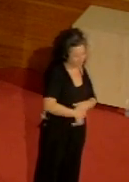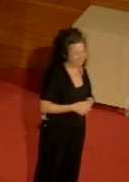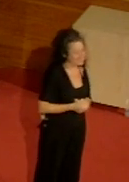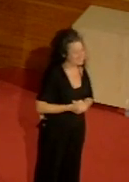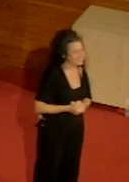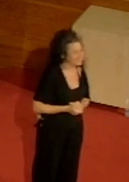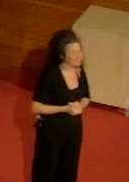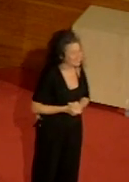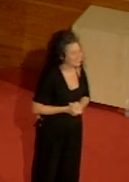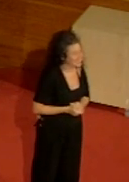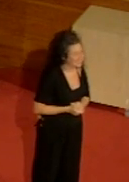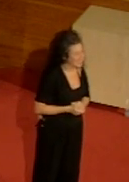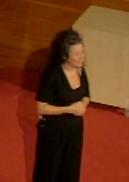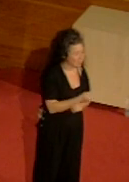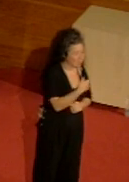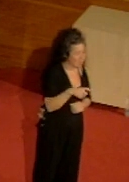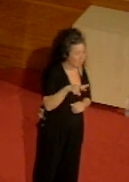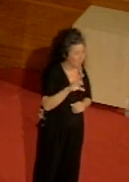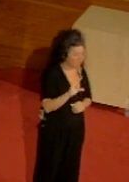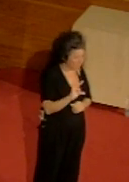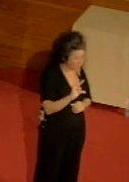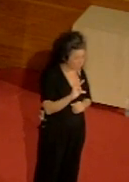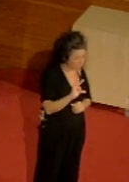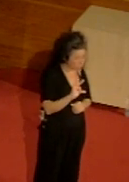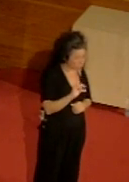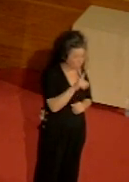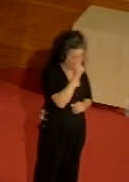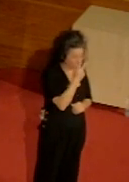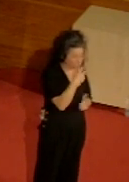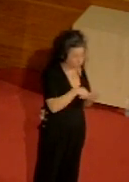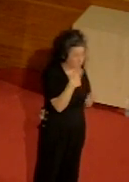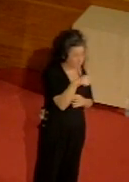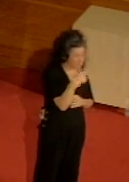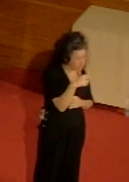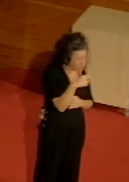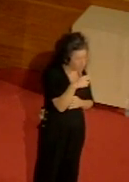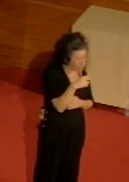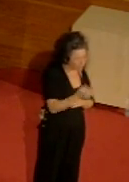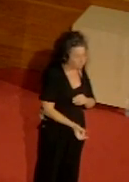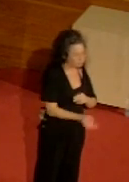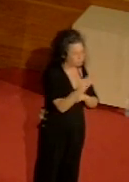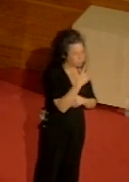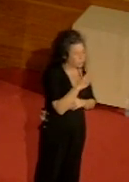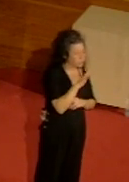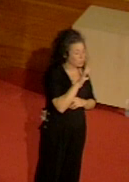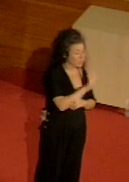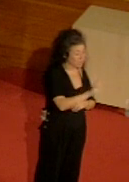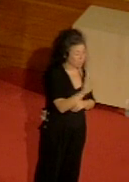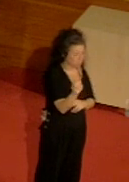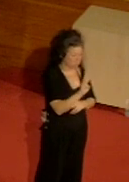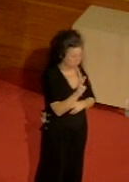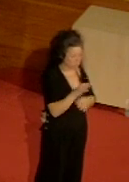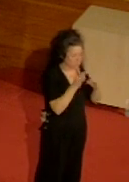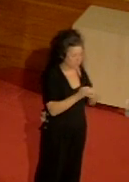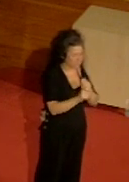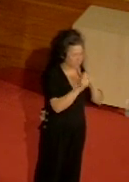en 2015 fundó la revista 5W, siempre navegando entre la literatura y el periodismo. Ha escrito